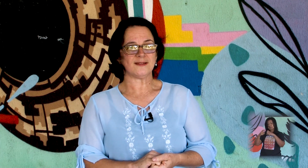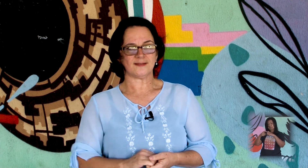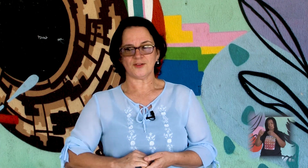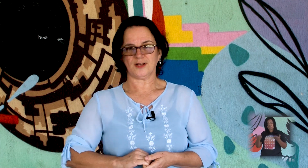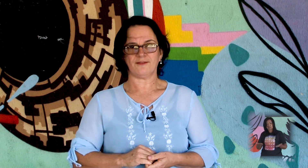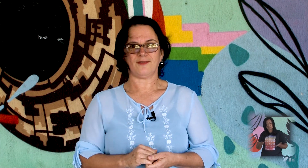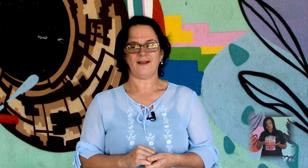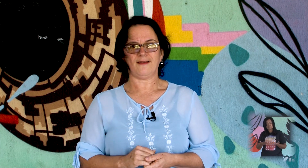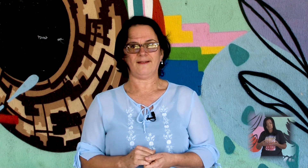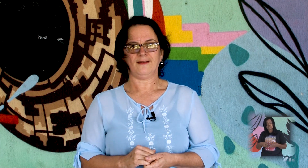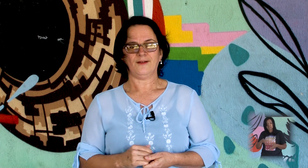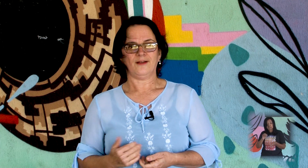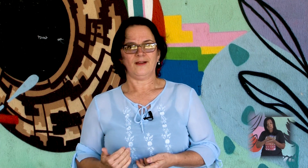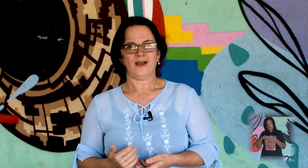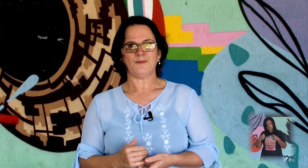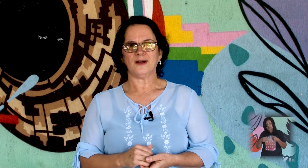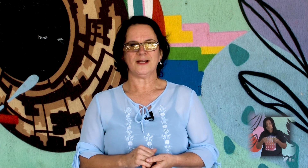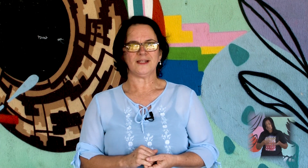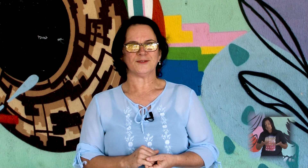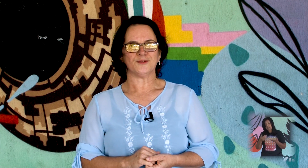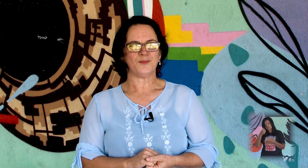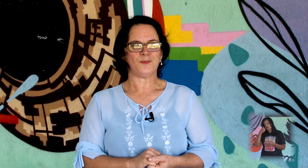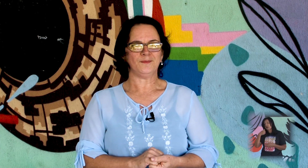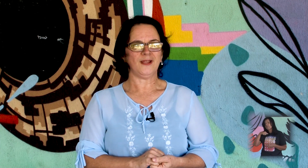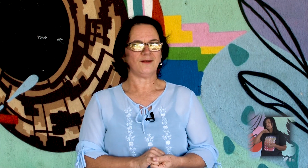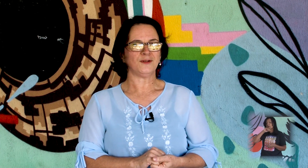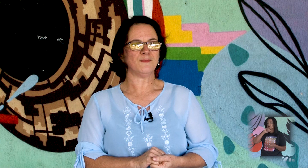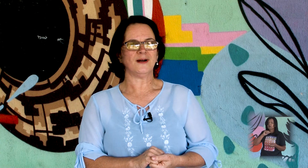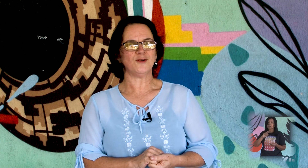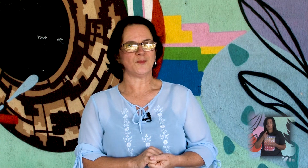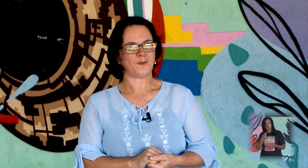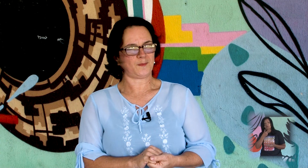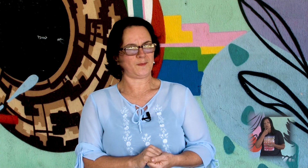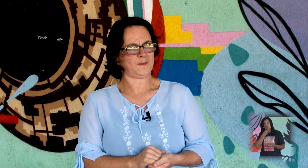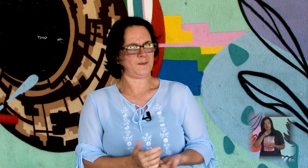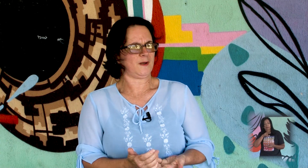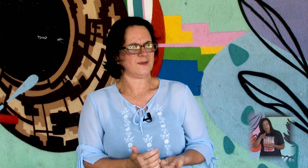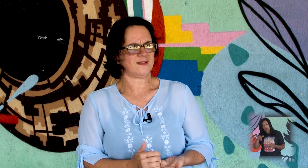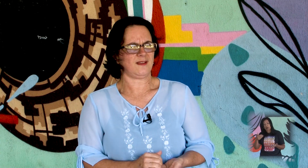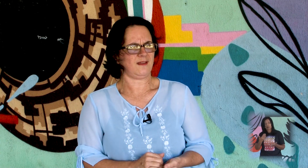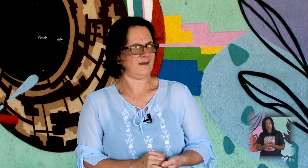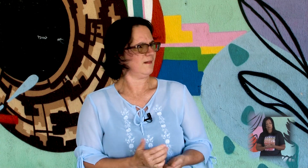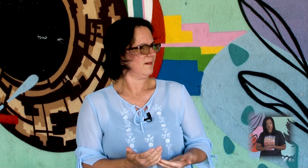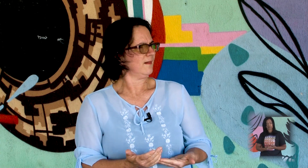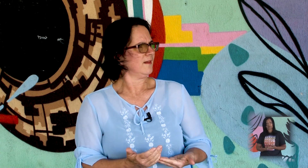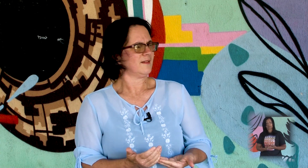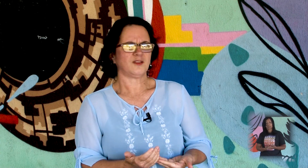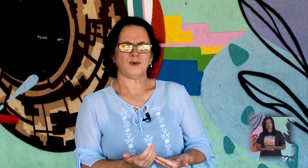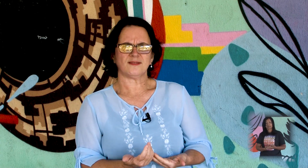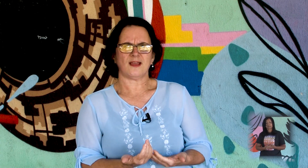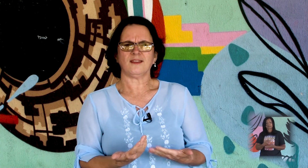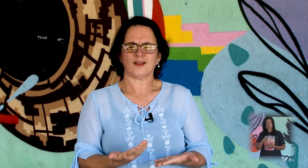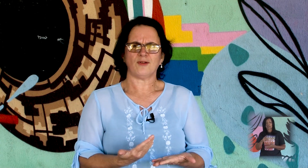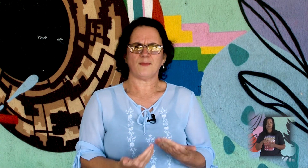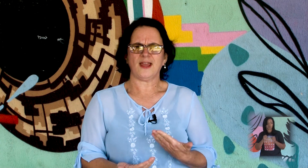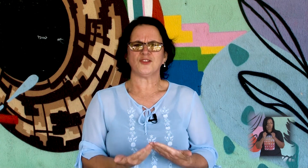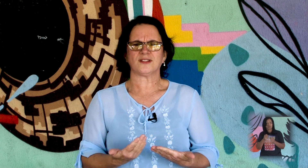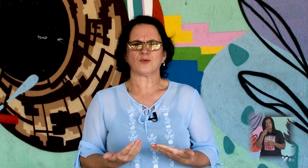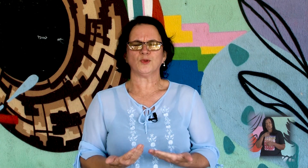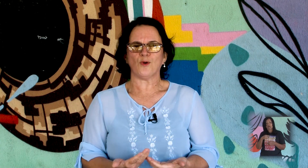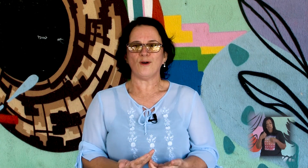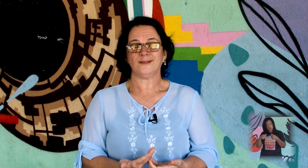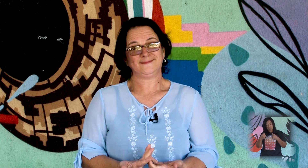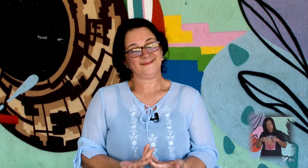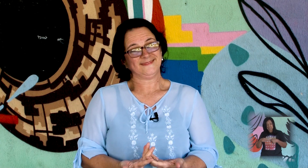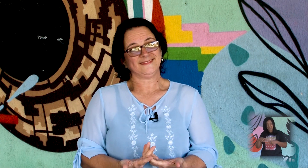sem precisar de levar a mãe, né? O irmão, para você se expressar que quer um remédio, que